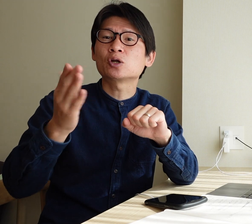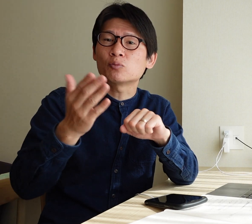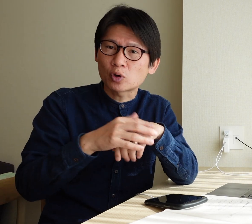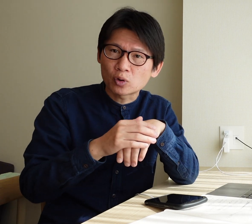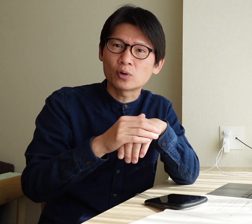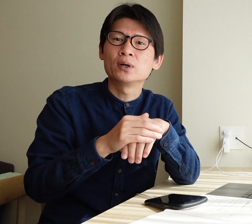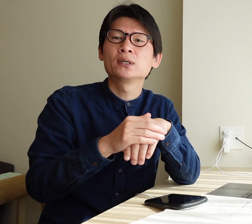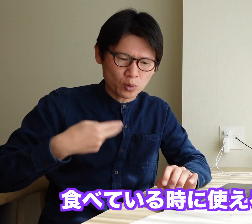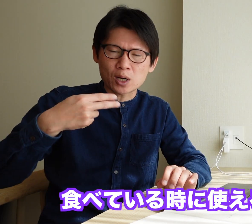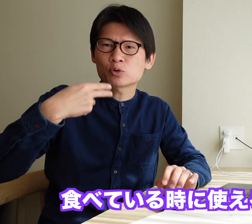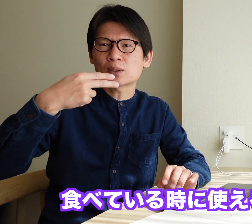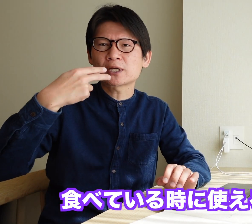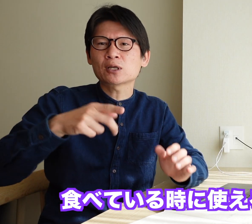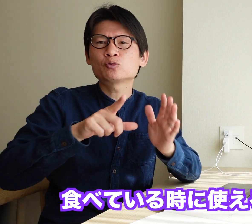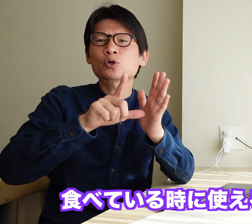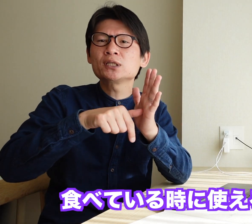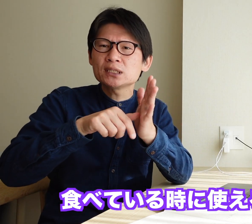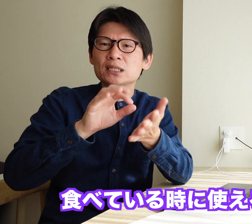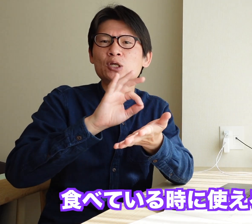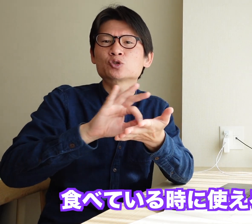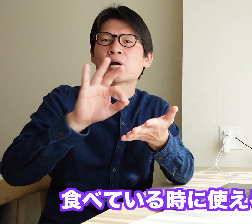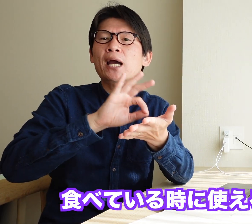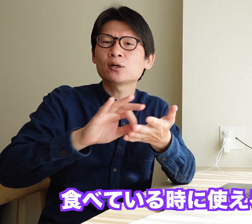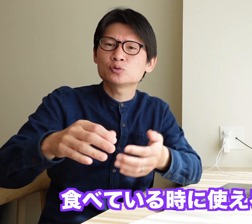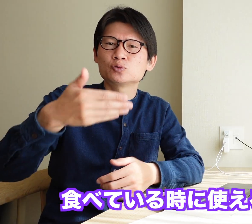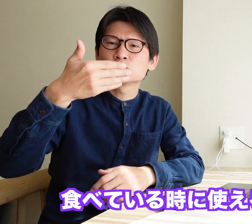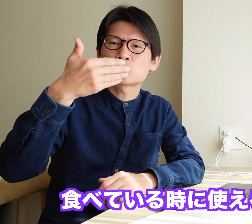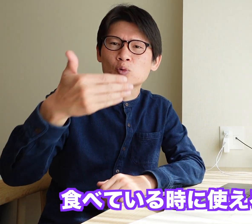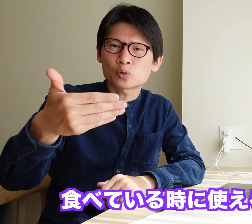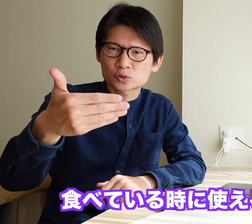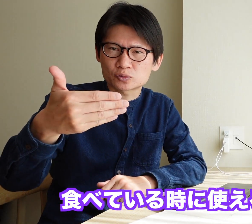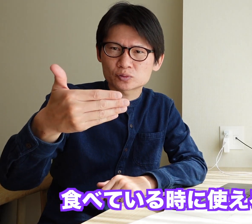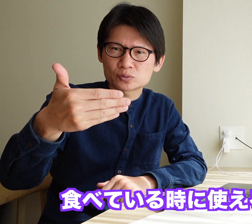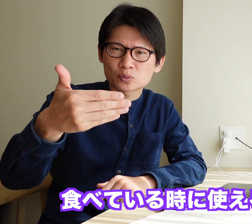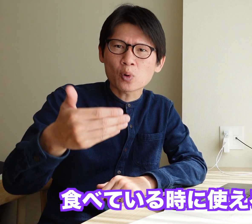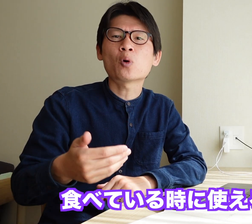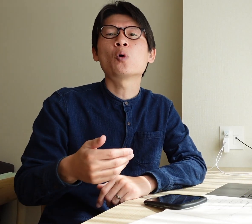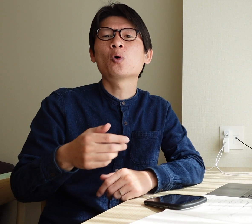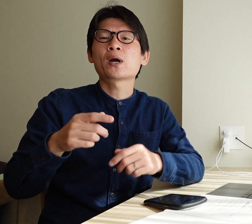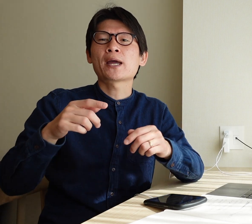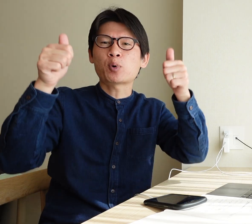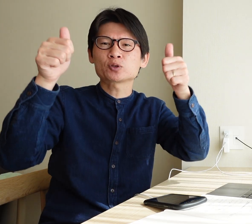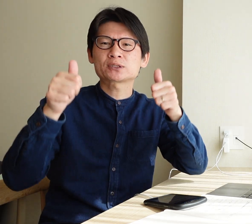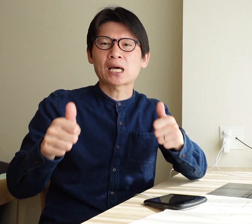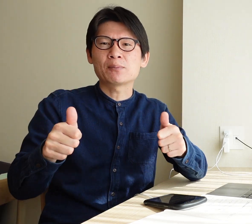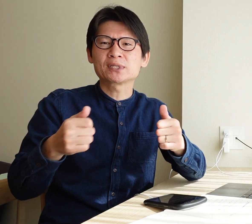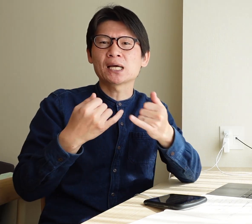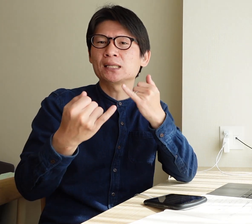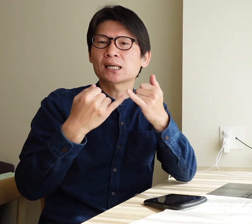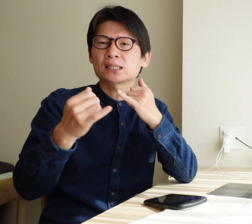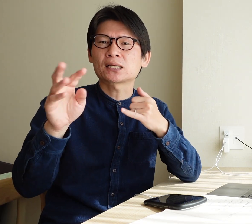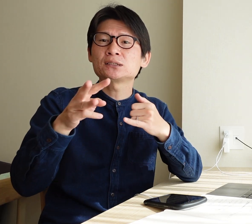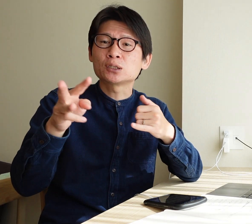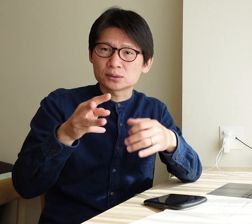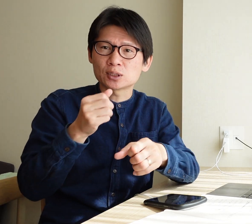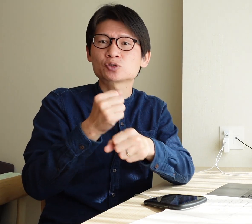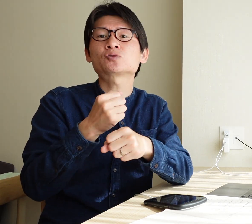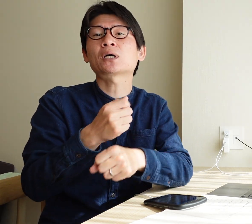、ご飯を食べている時に使える9つをポスターみたいな形でですね、作ったん